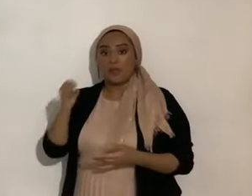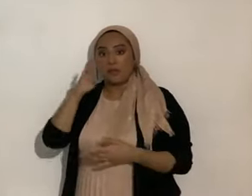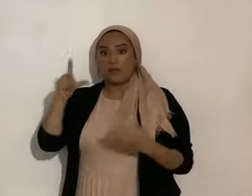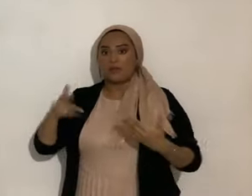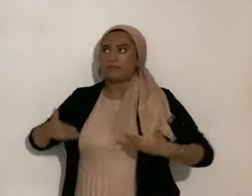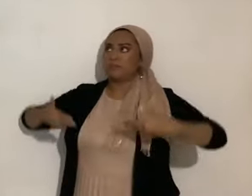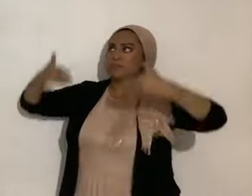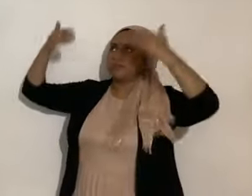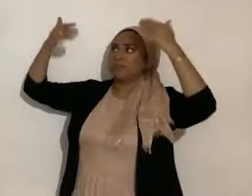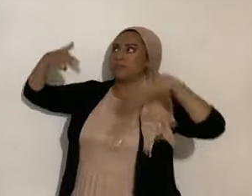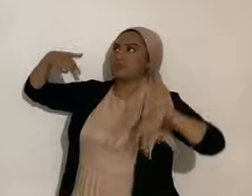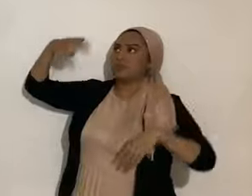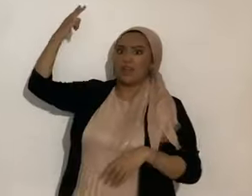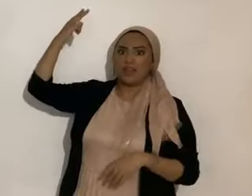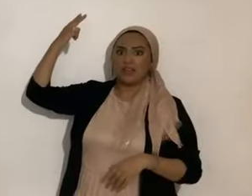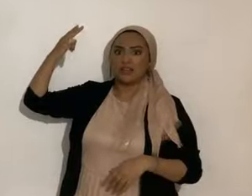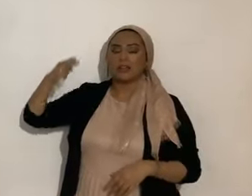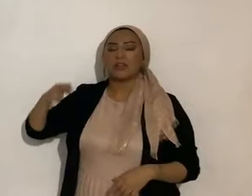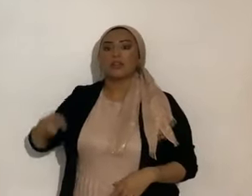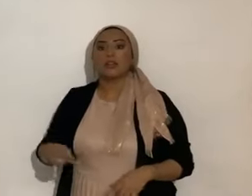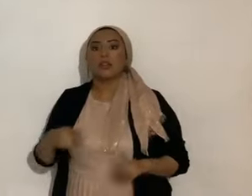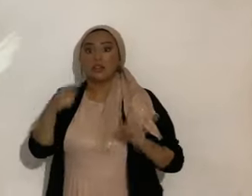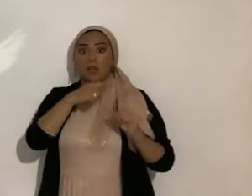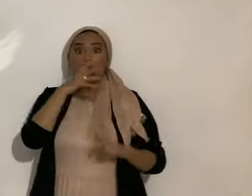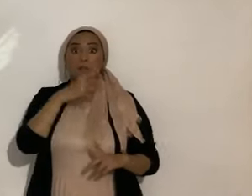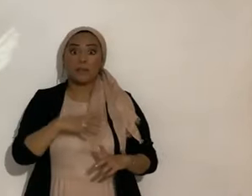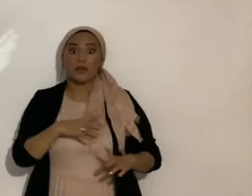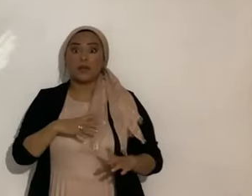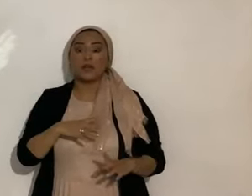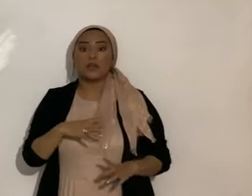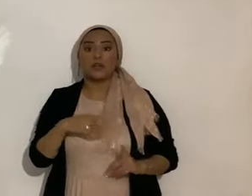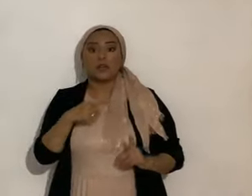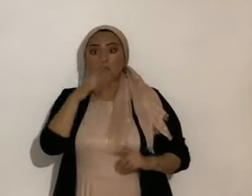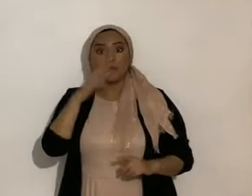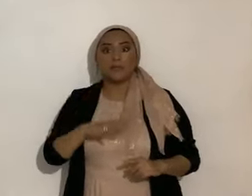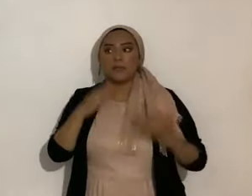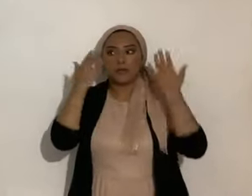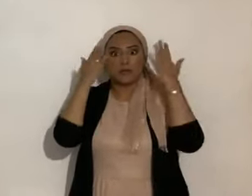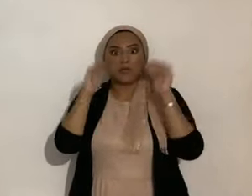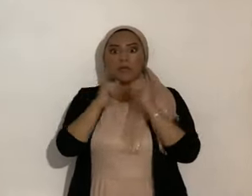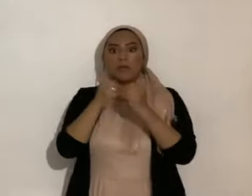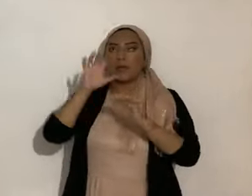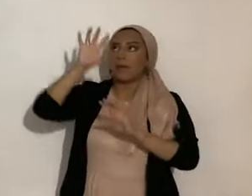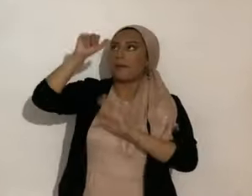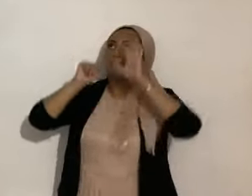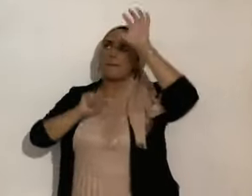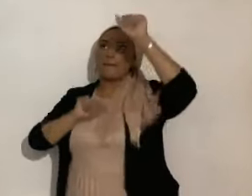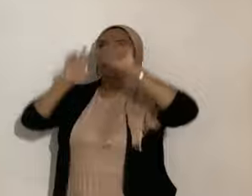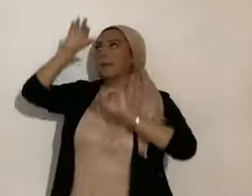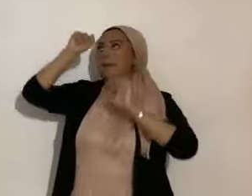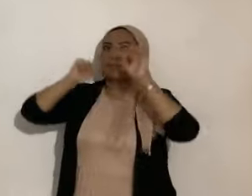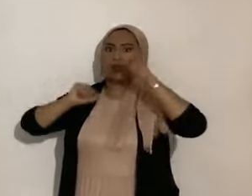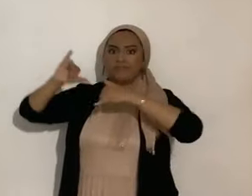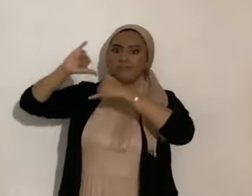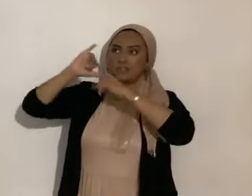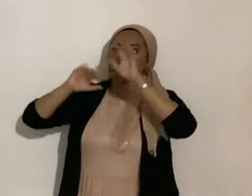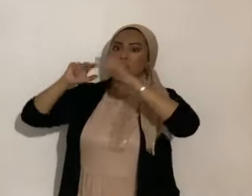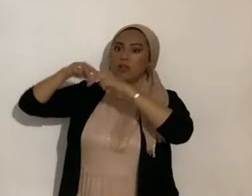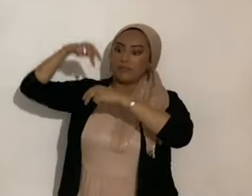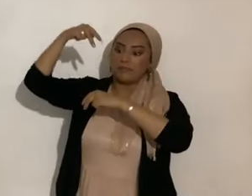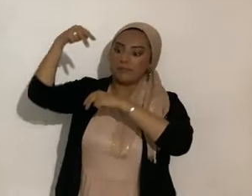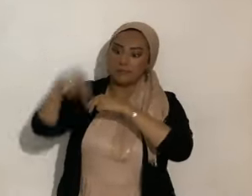son bastante altas, como casi de todos los panteones. Pues esa señora nunca se supo, pero brincaba esa pared,